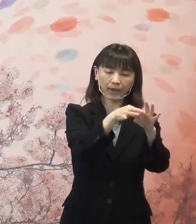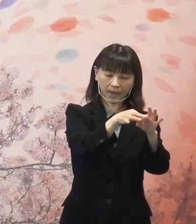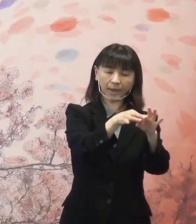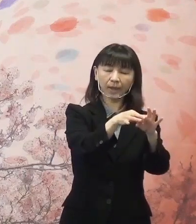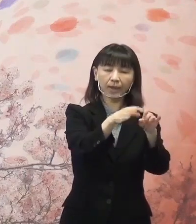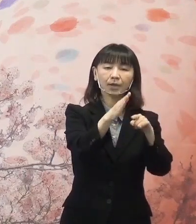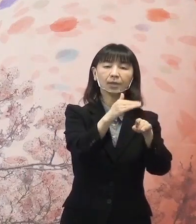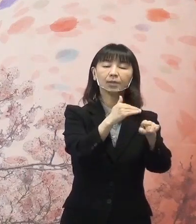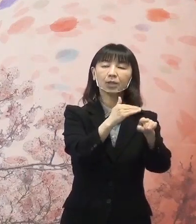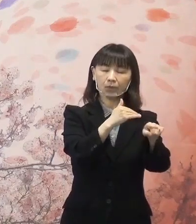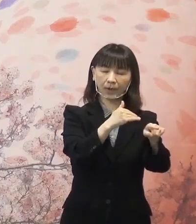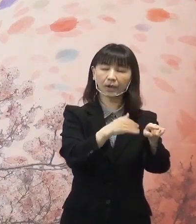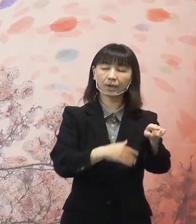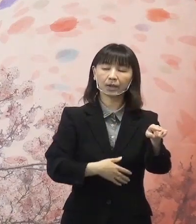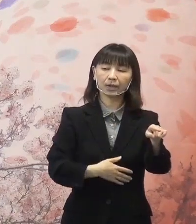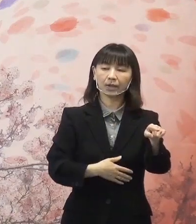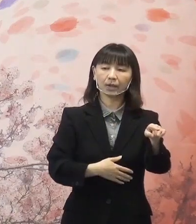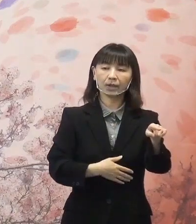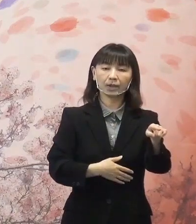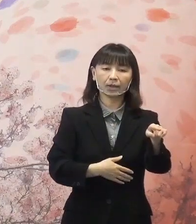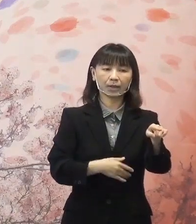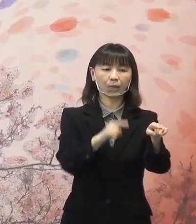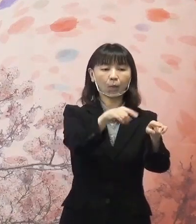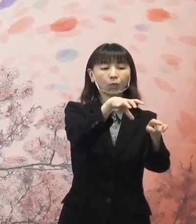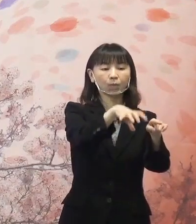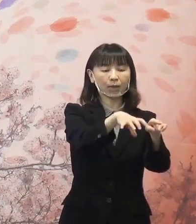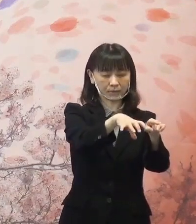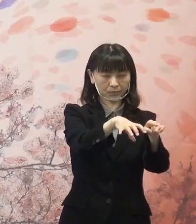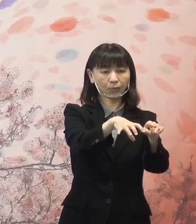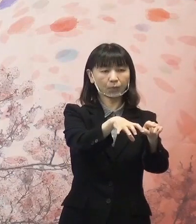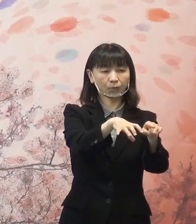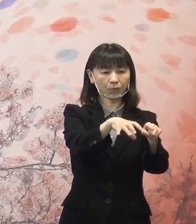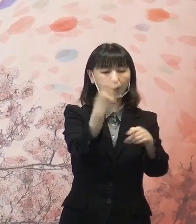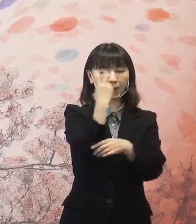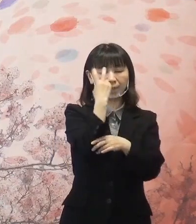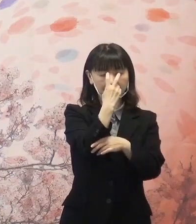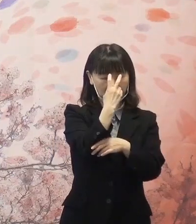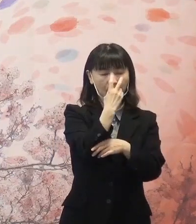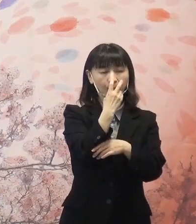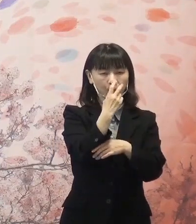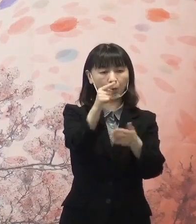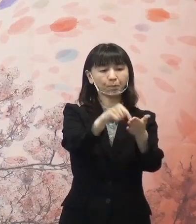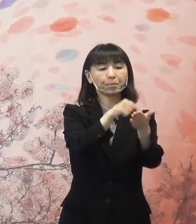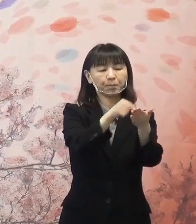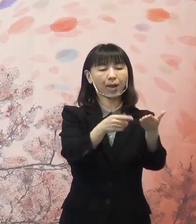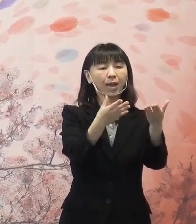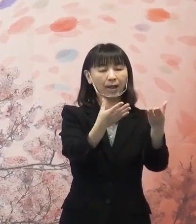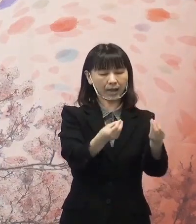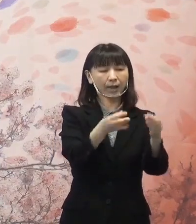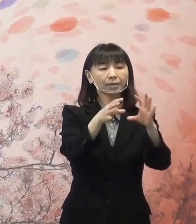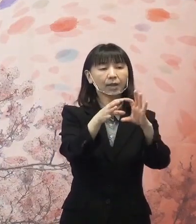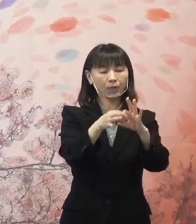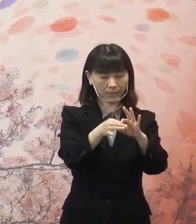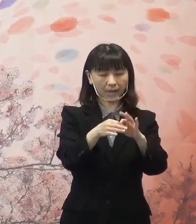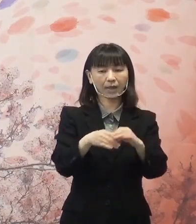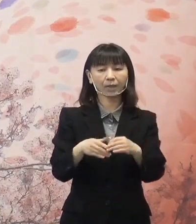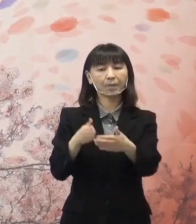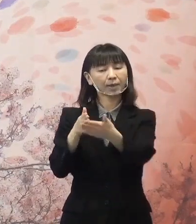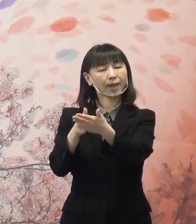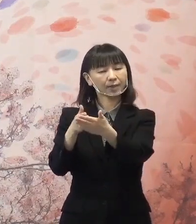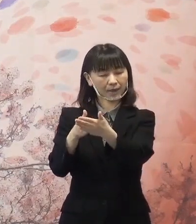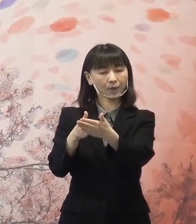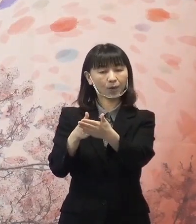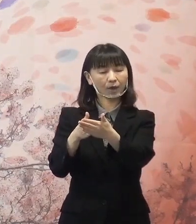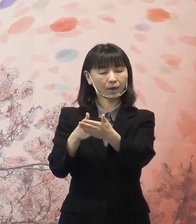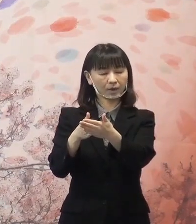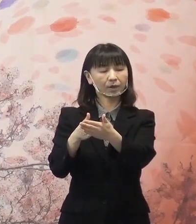と入所内の方の検査は済んでおりますので、ものずと限定される方法、かなり可能性は低い